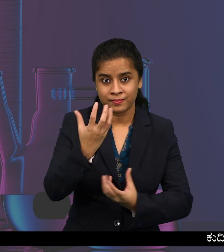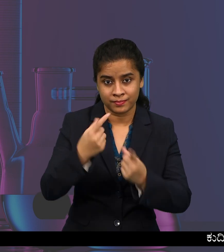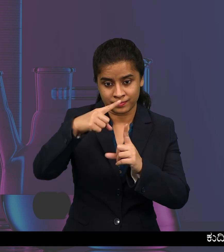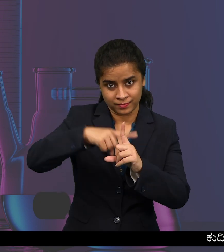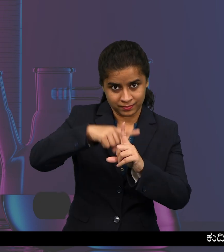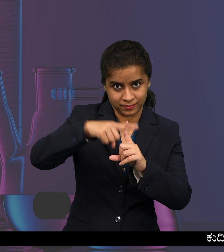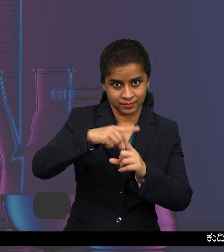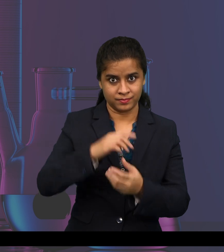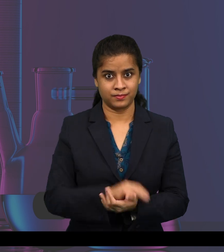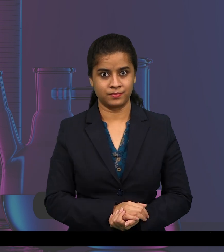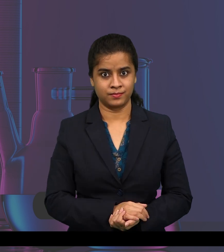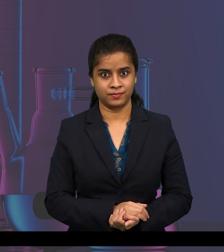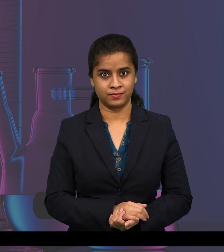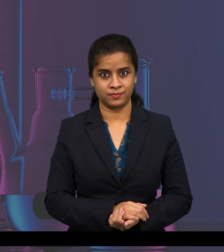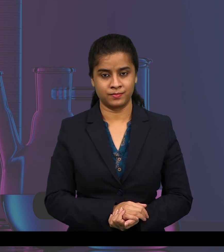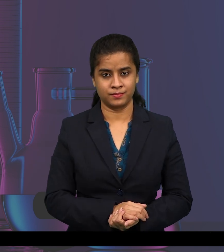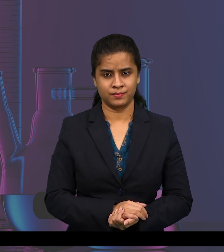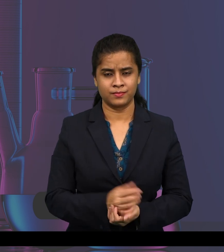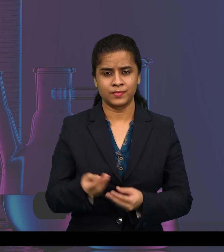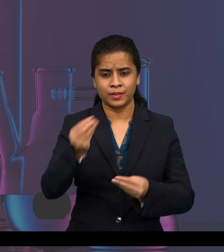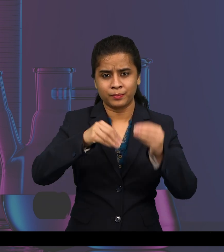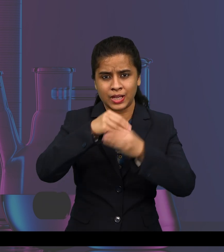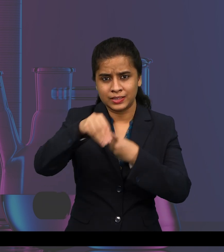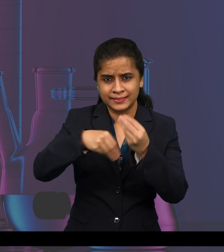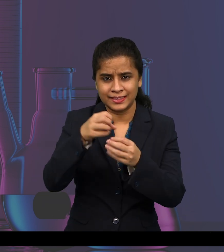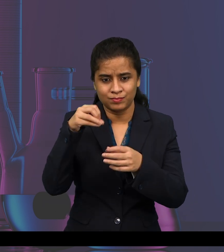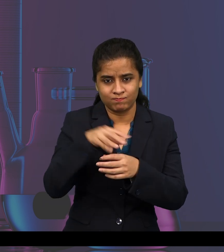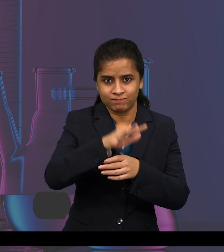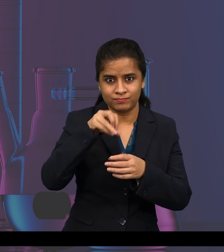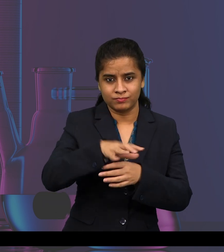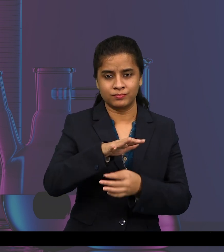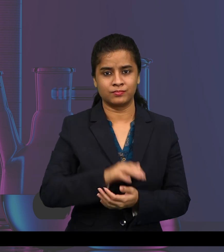ಕುದಿಯುವ ಬಿಂದು, ಉತ್ಪತನ,